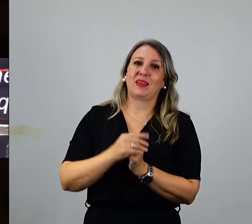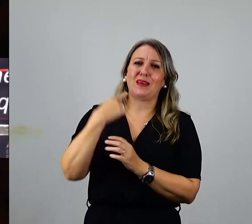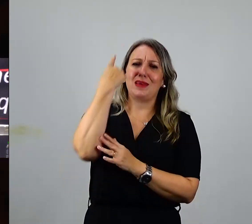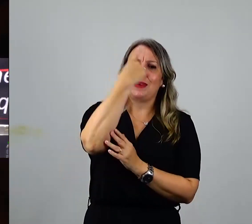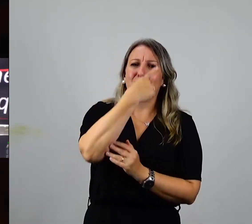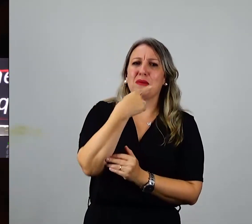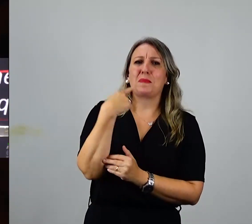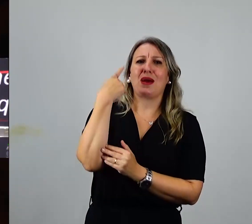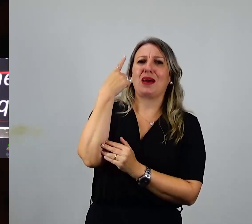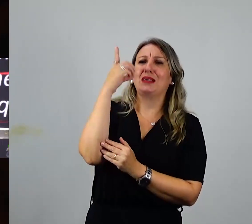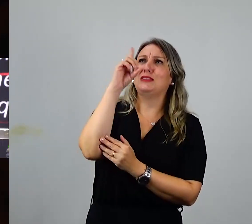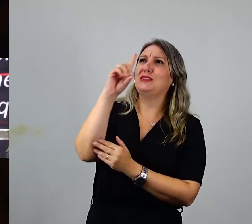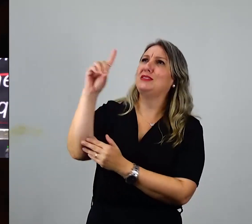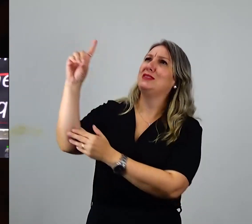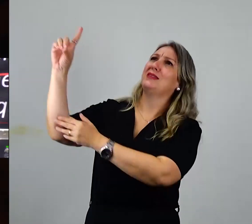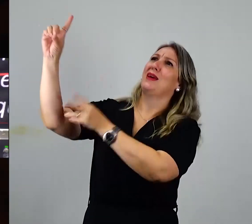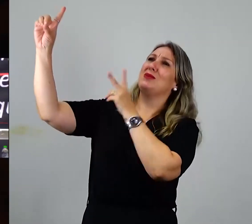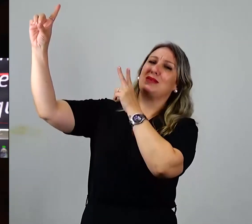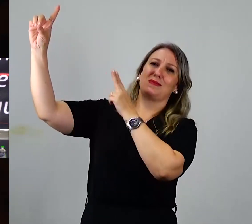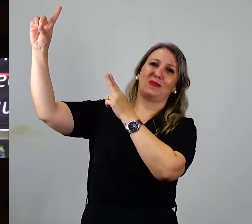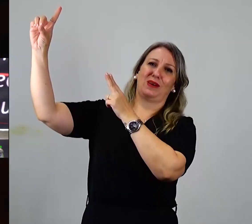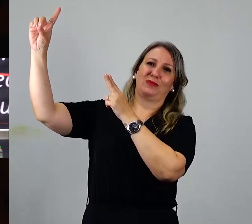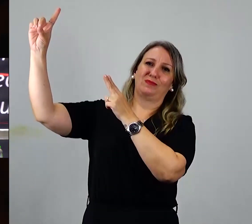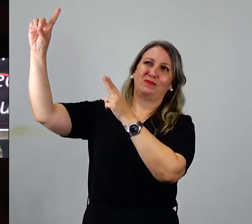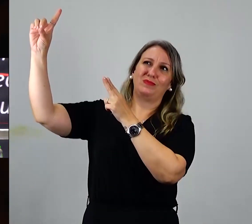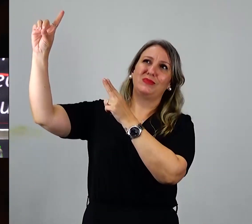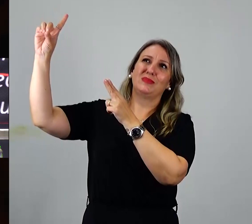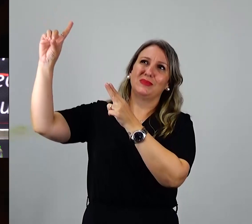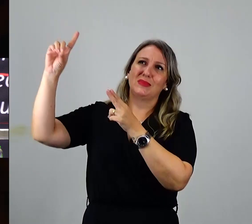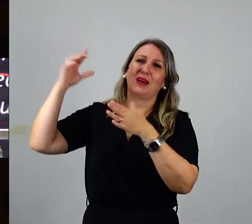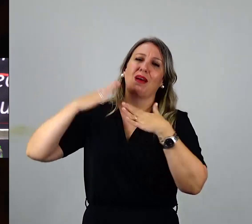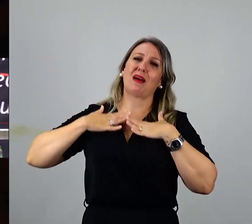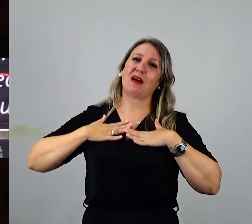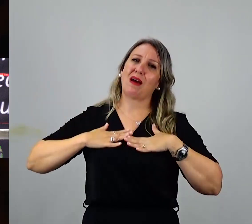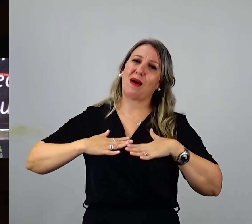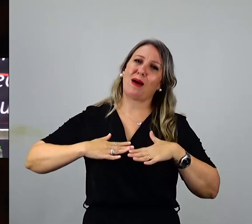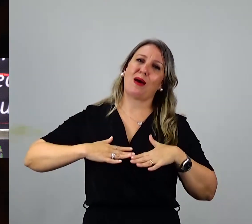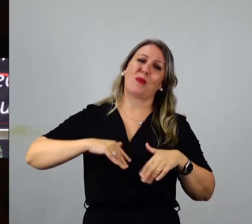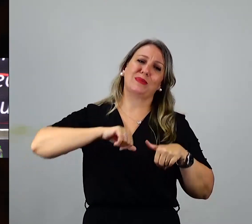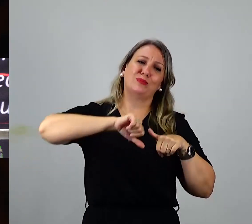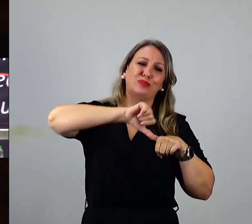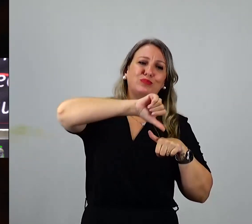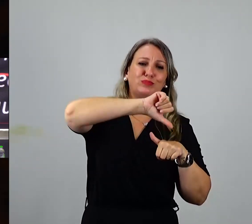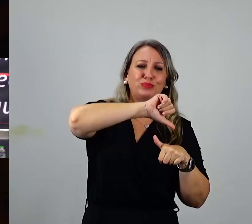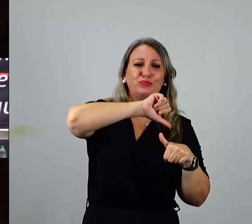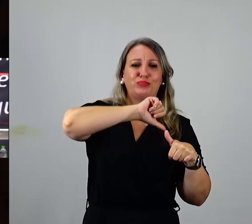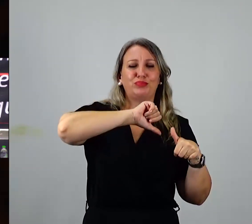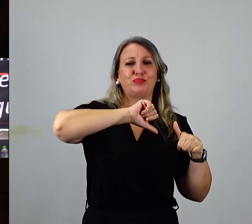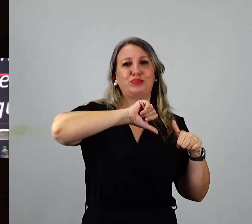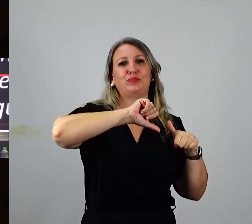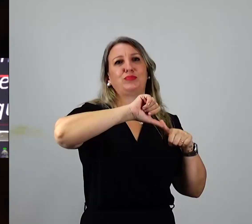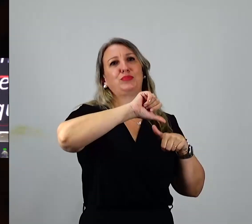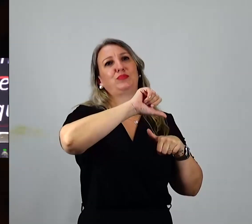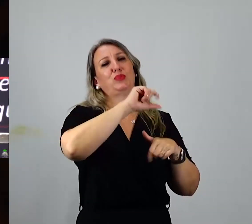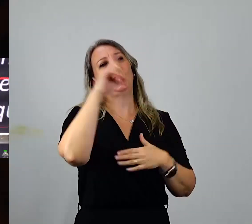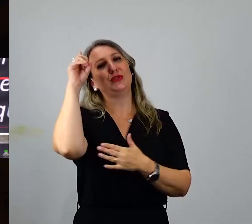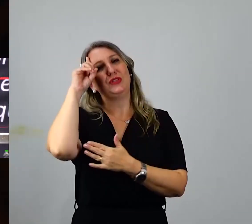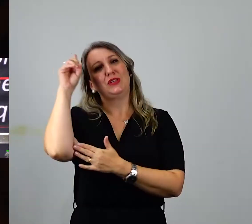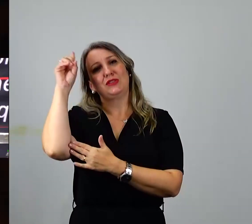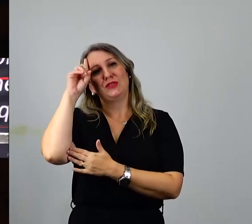feita pelo Senhor. Quem você de fato é, o Senhor está trabalhando em você. E isso